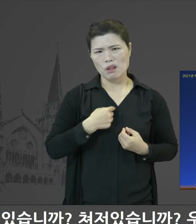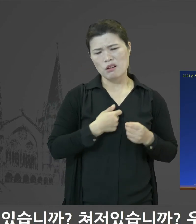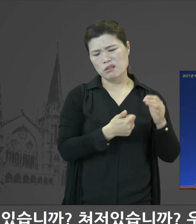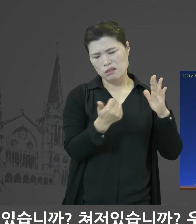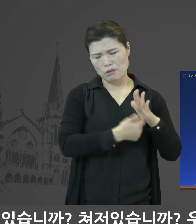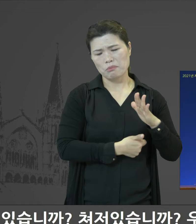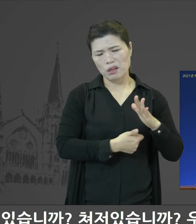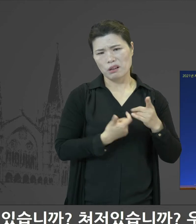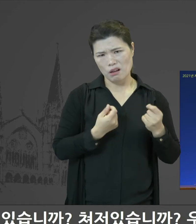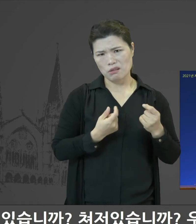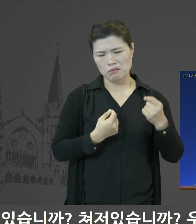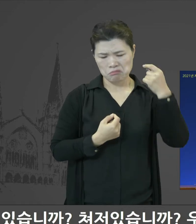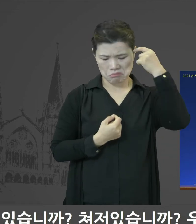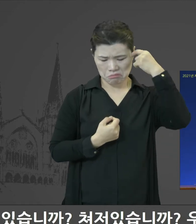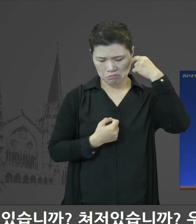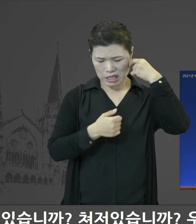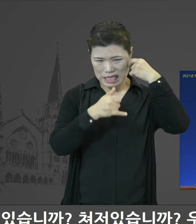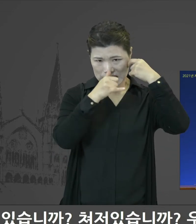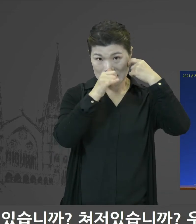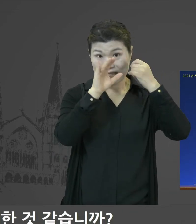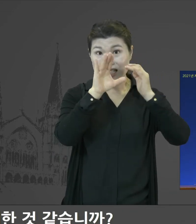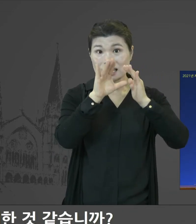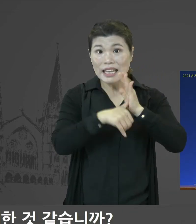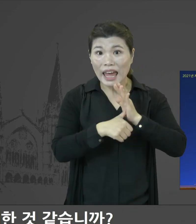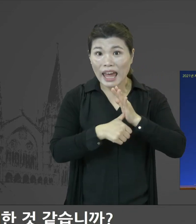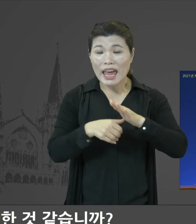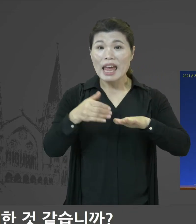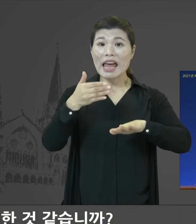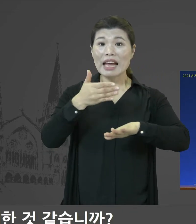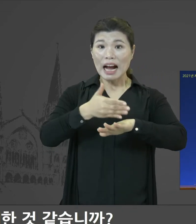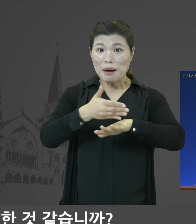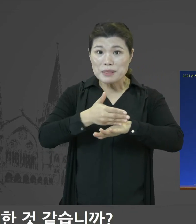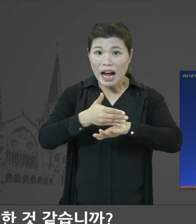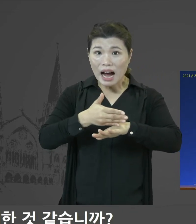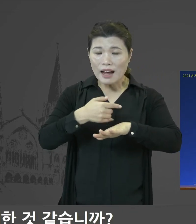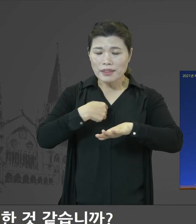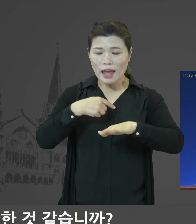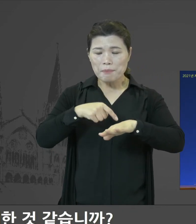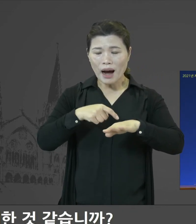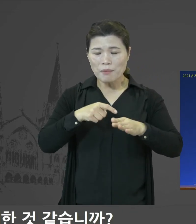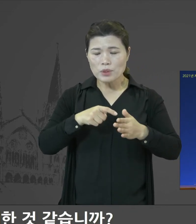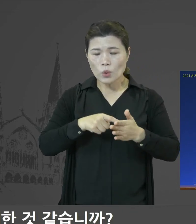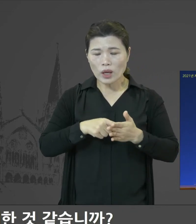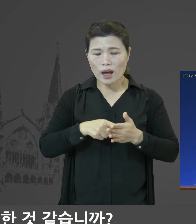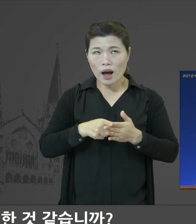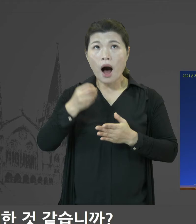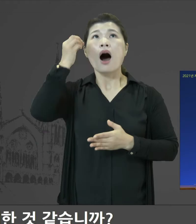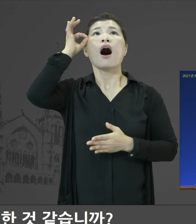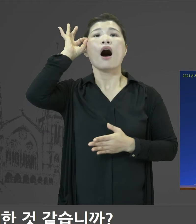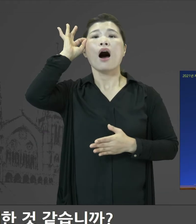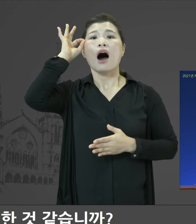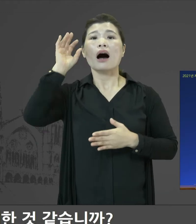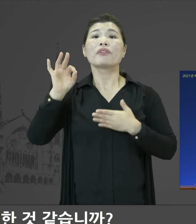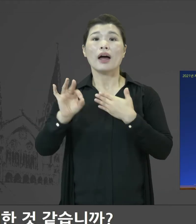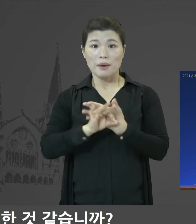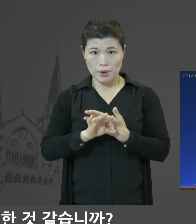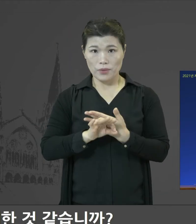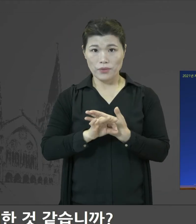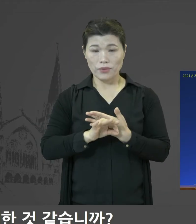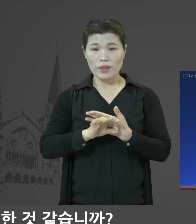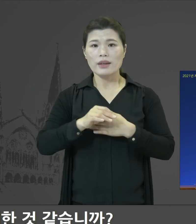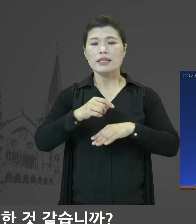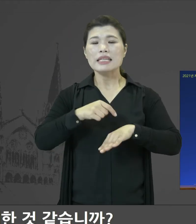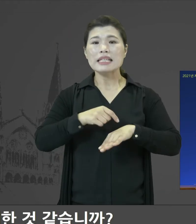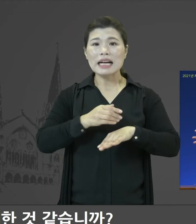같습니까? 그때 감사가 내 안에 딱 들어오면, 그 감사가 내 안에 떨어져서